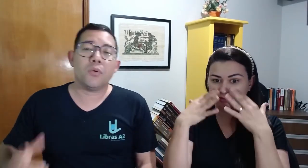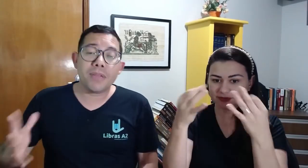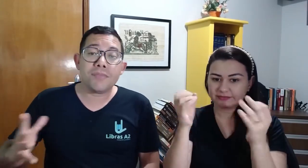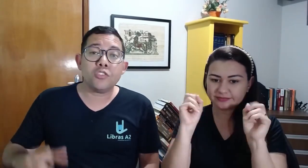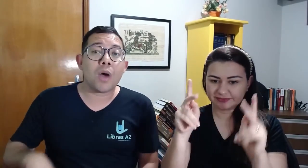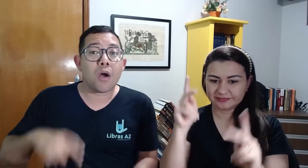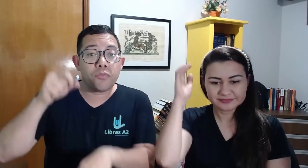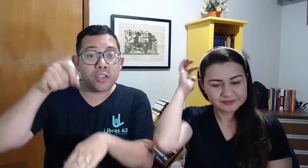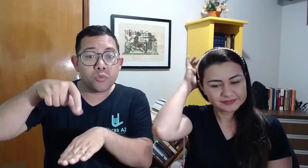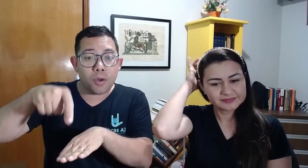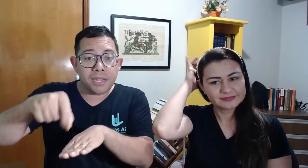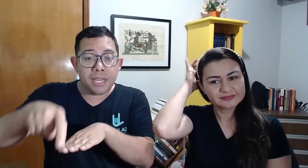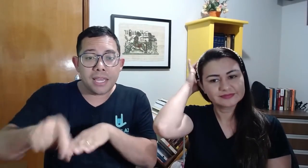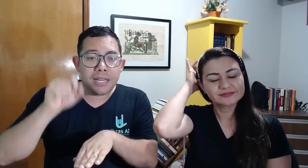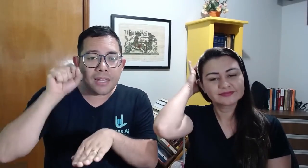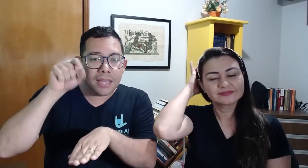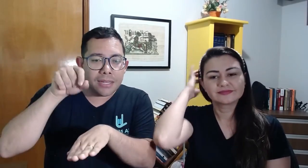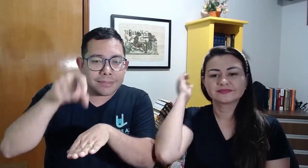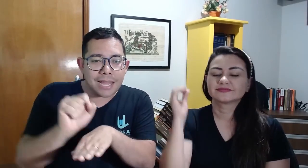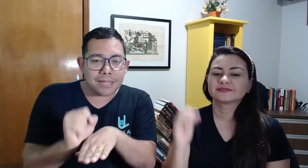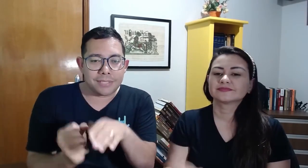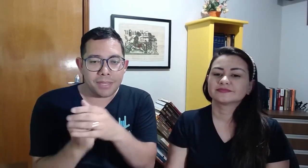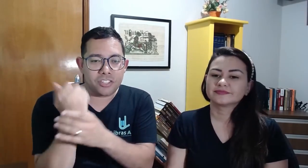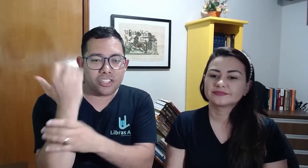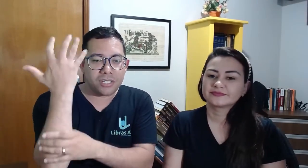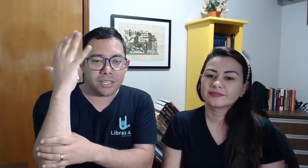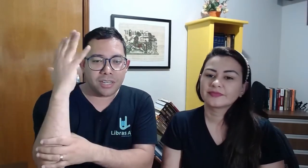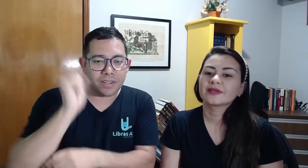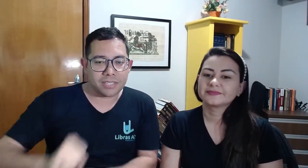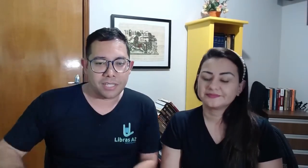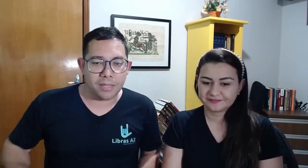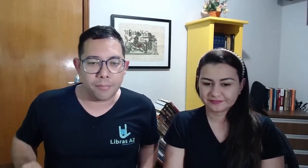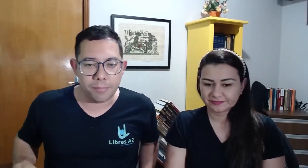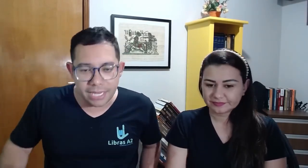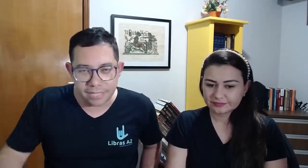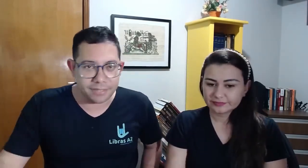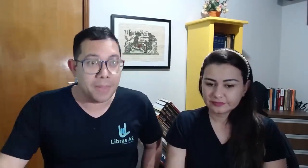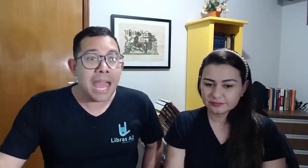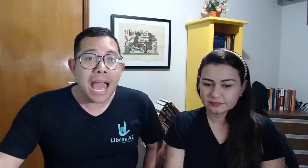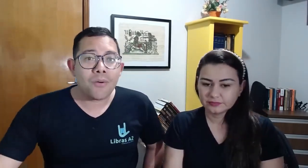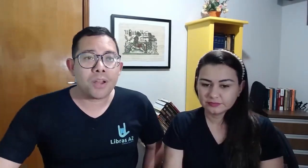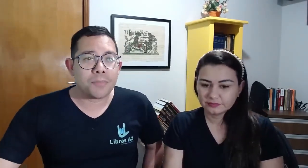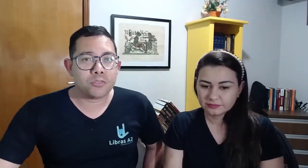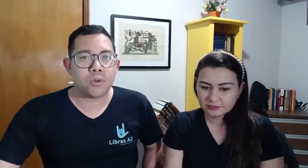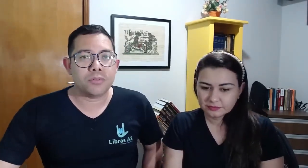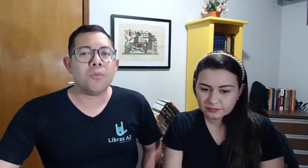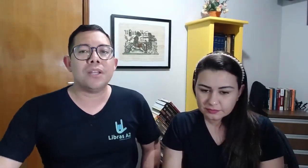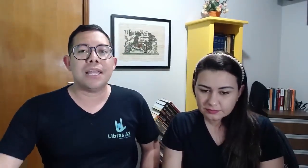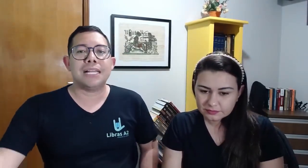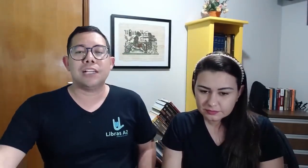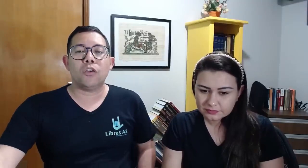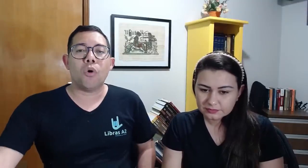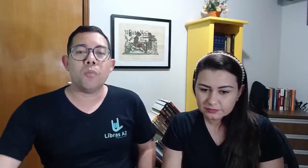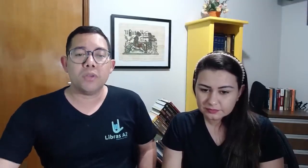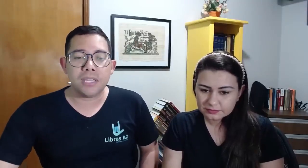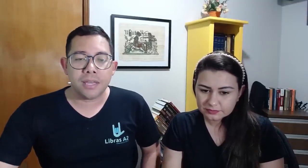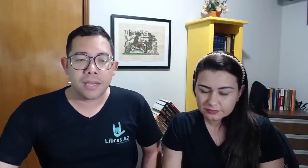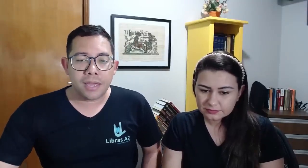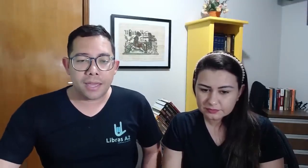bem visual, fez um homem, ele taca a semente e ele faz aqui. Beleza. Agora, pessoal, dá uma olhada como que é